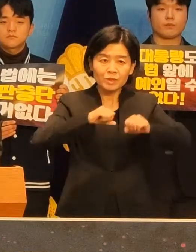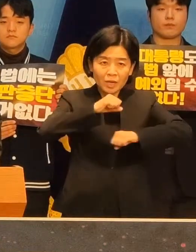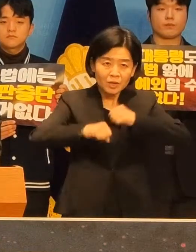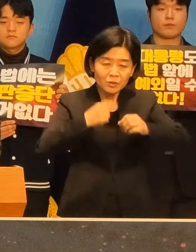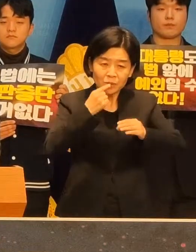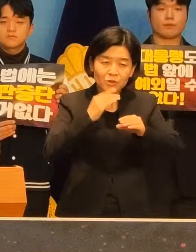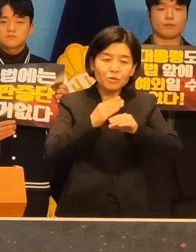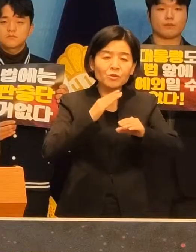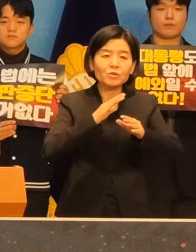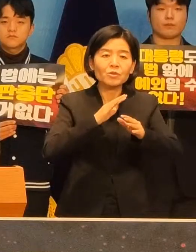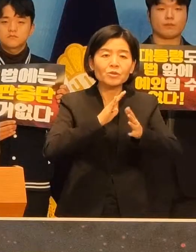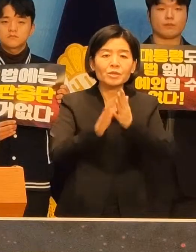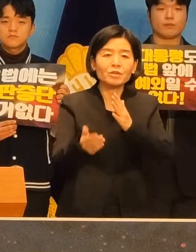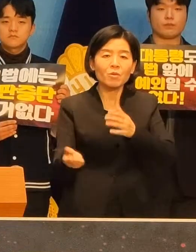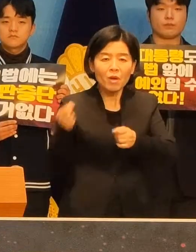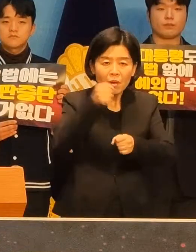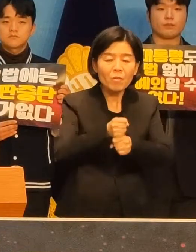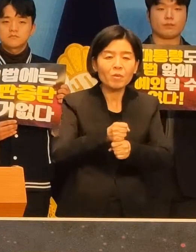회복력을 믿습니다.